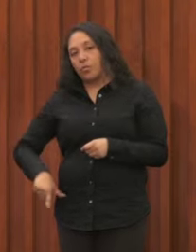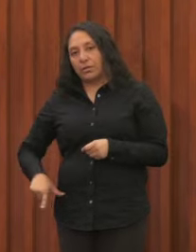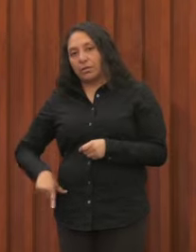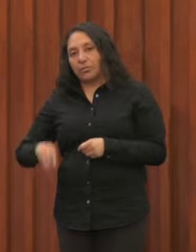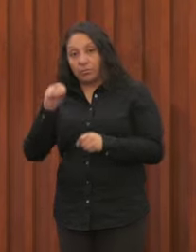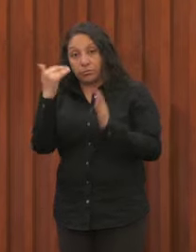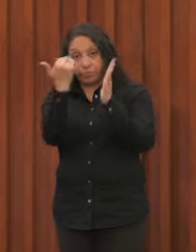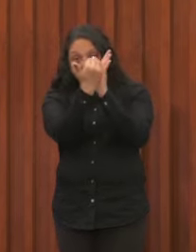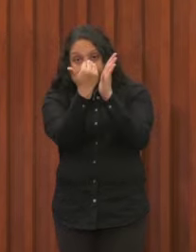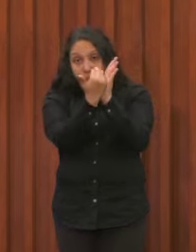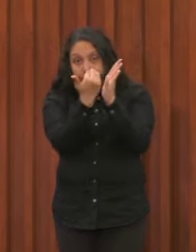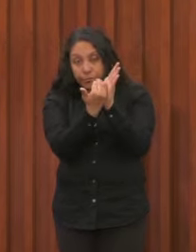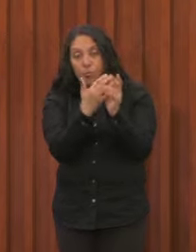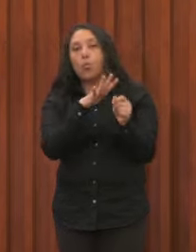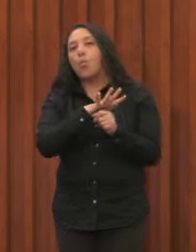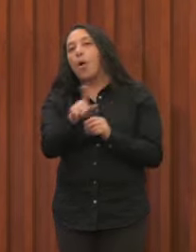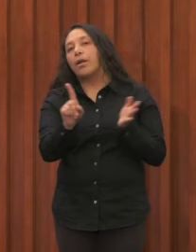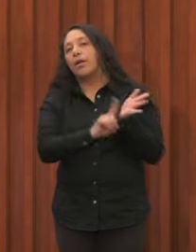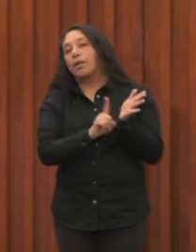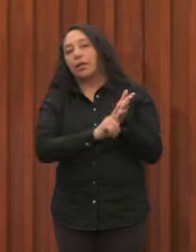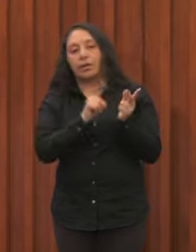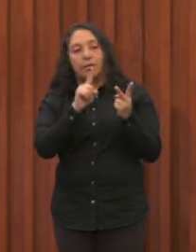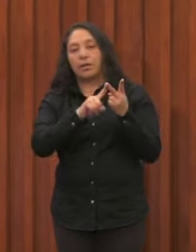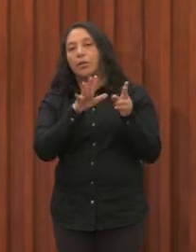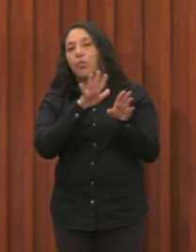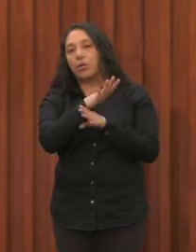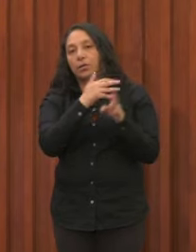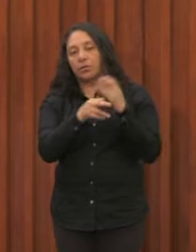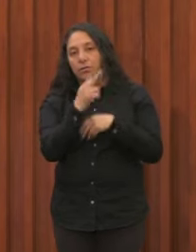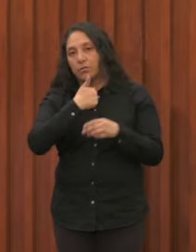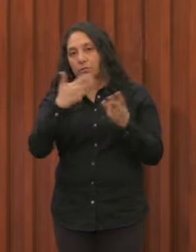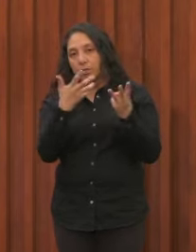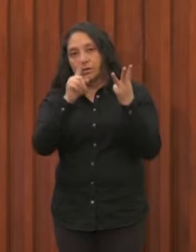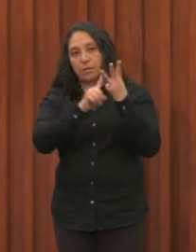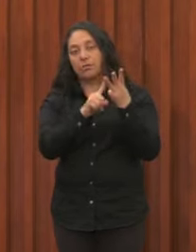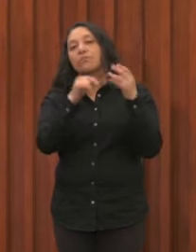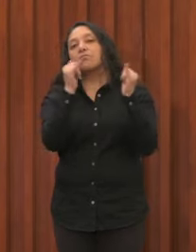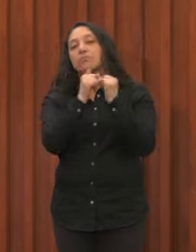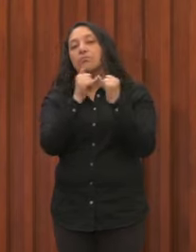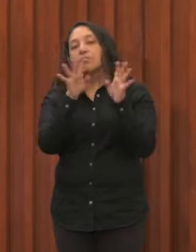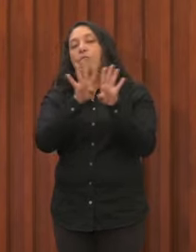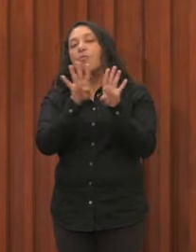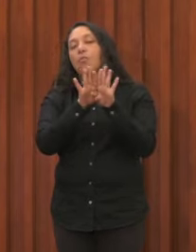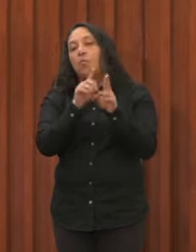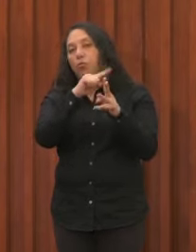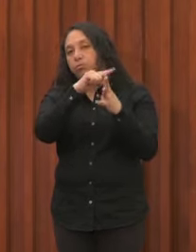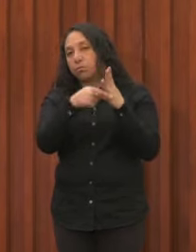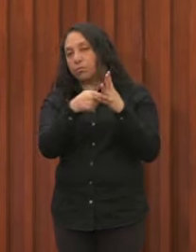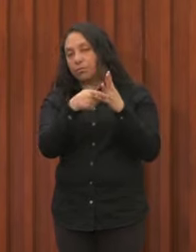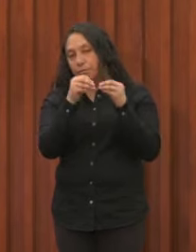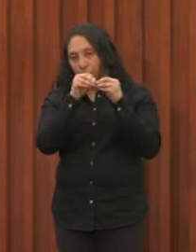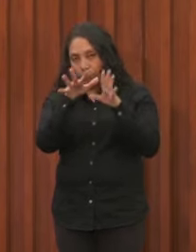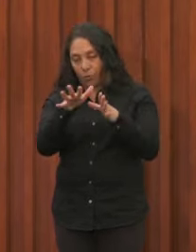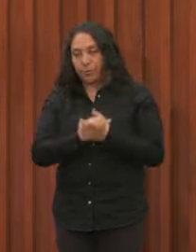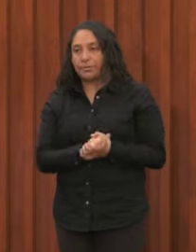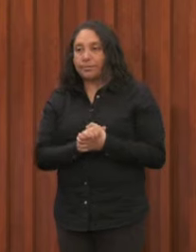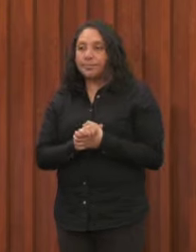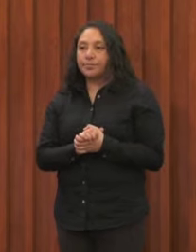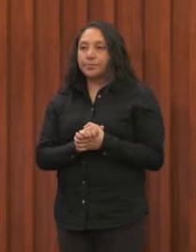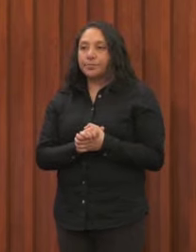exactamente cómo van las alertas, de qué estamos haciendo y cómo está la institucionalidad en este caso. Ante este escenario,